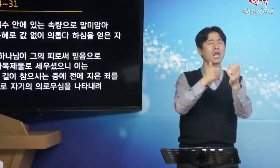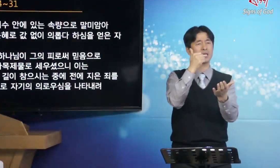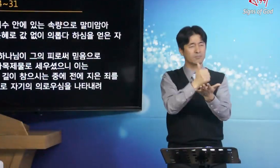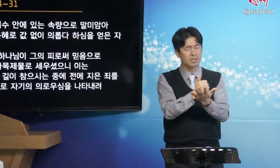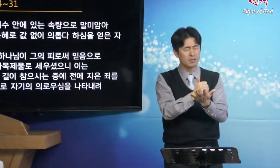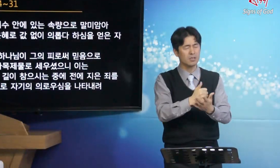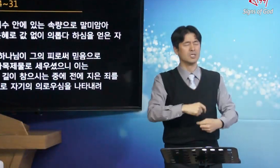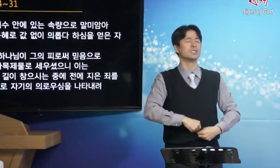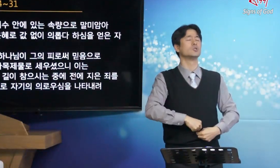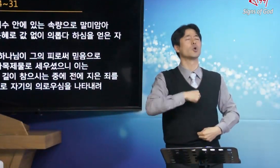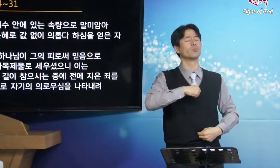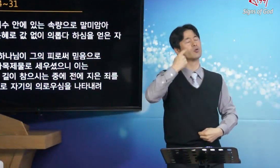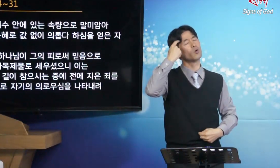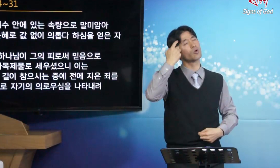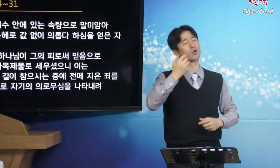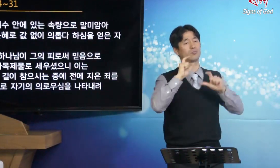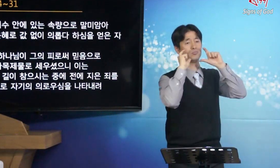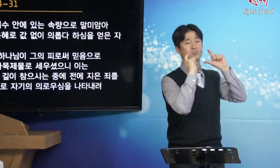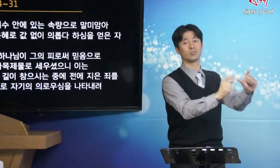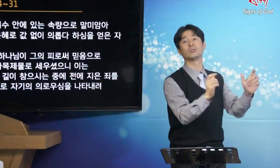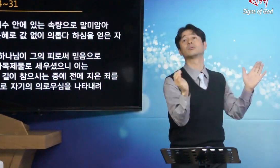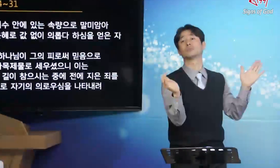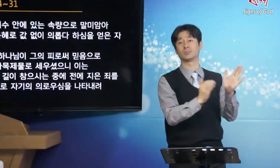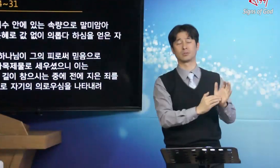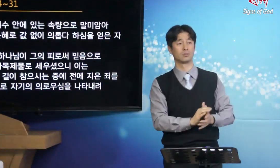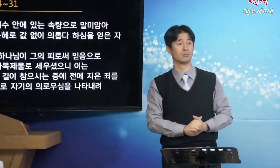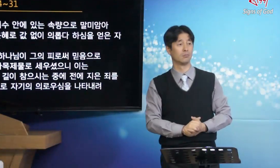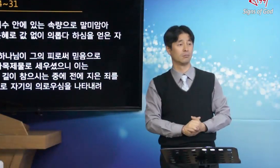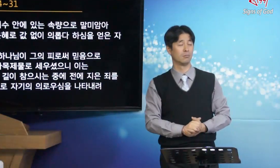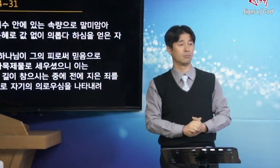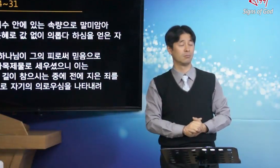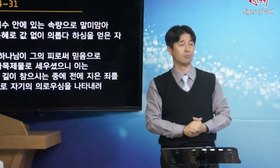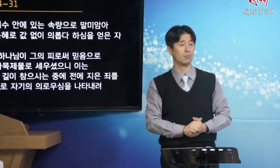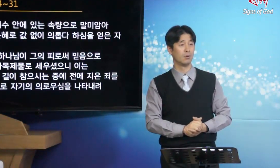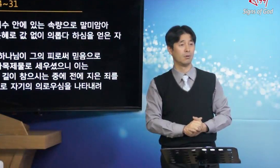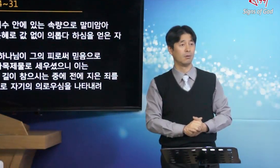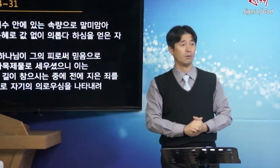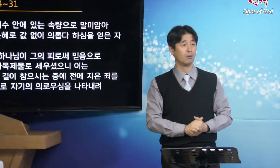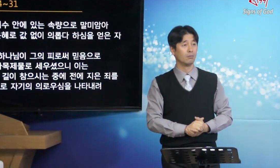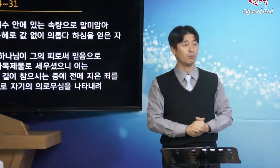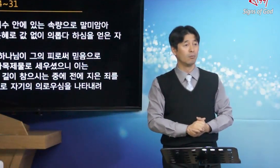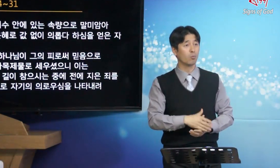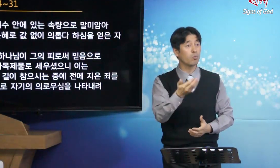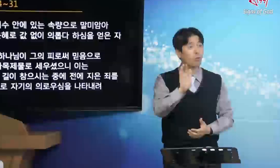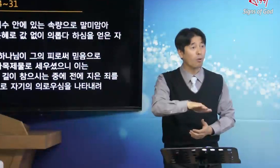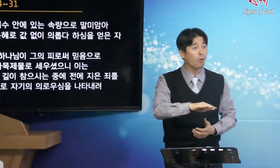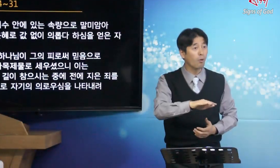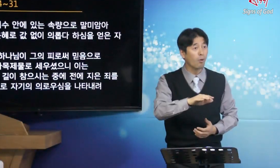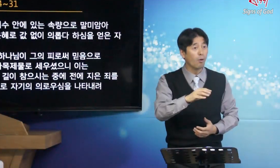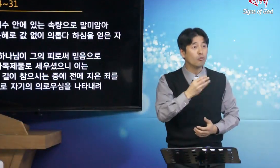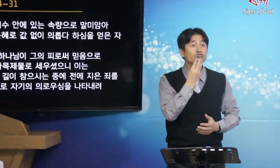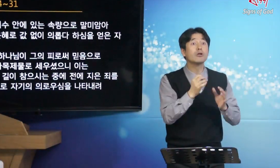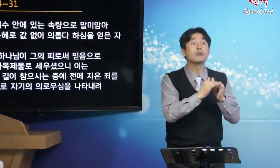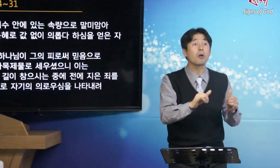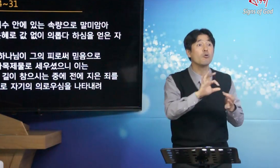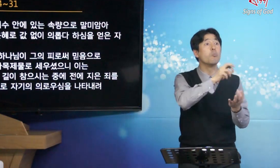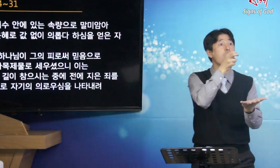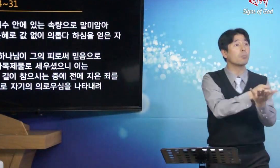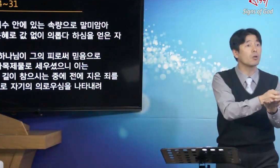믿음으로 말미암아 하나님의 의로우심을 그가 선포받을 수 있었던 것이죠. 그런데